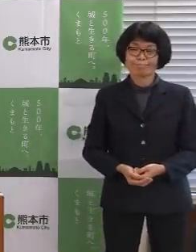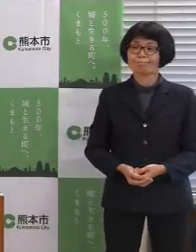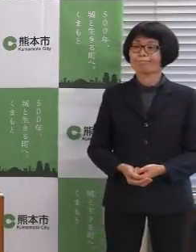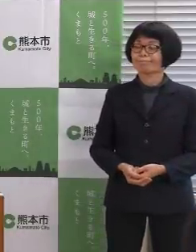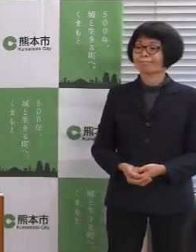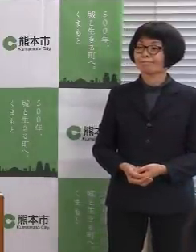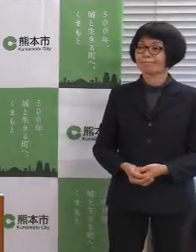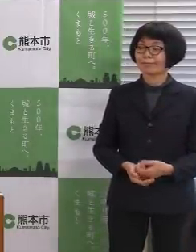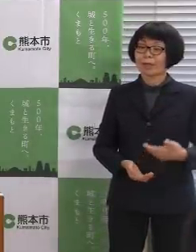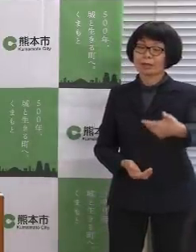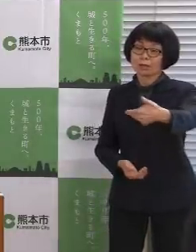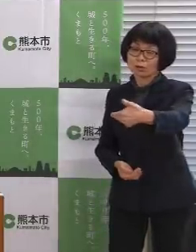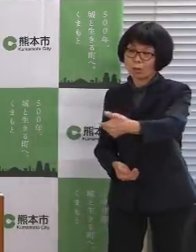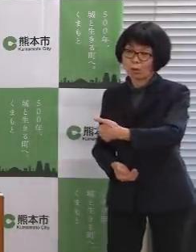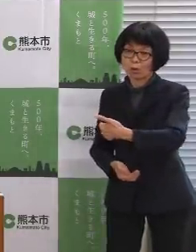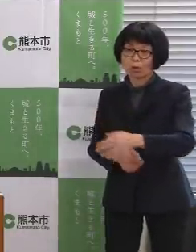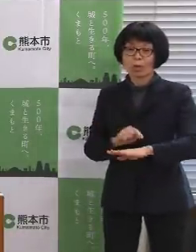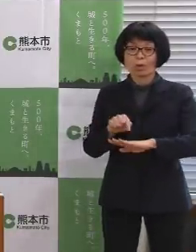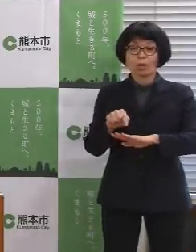はい、どうぞ。